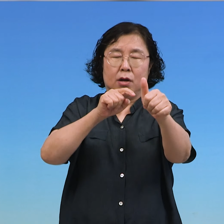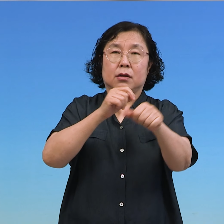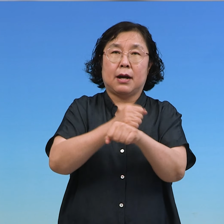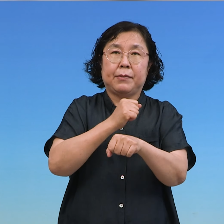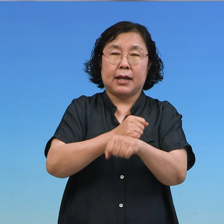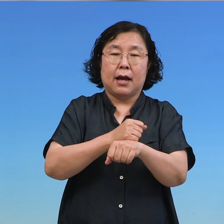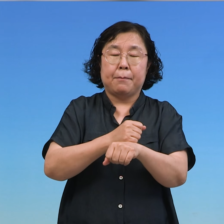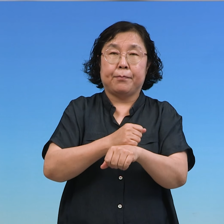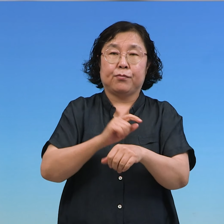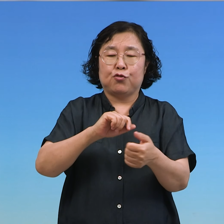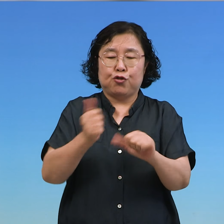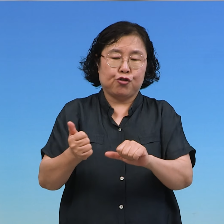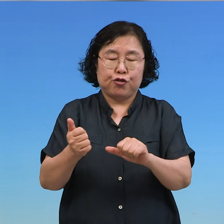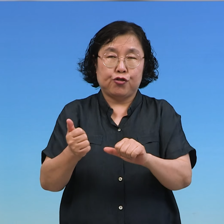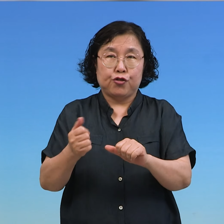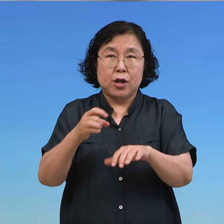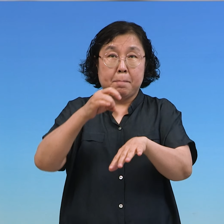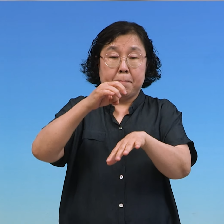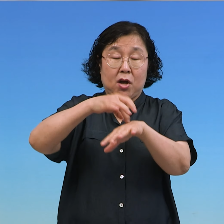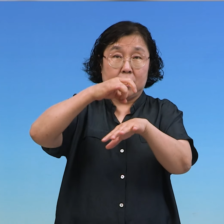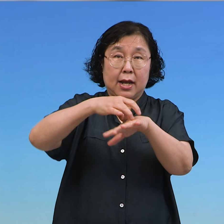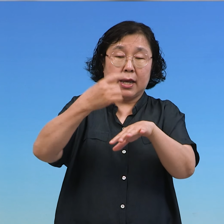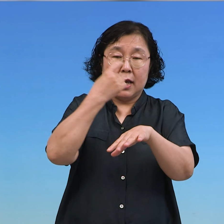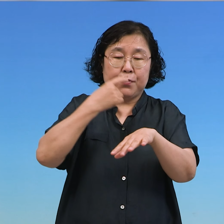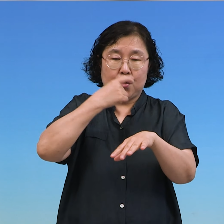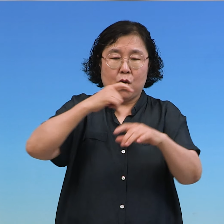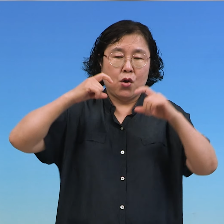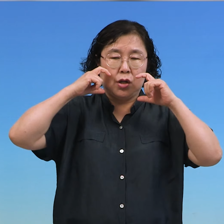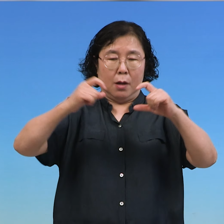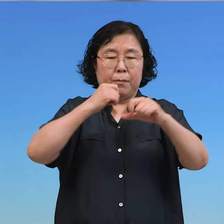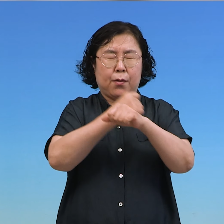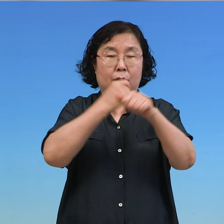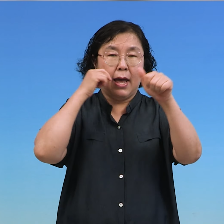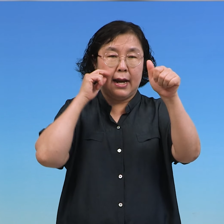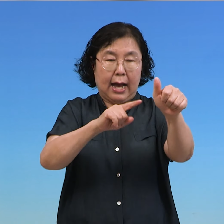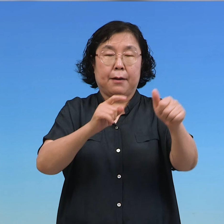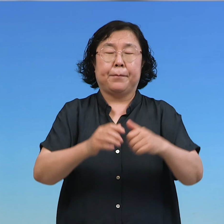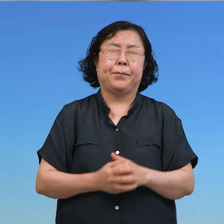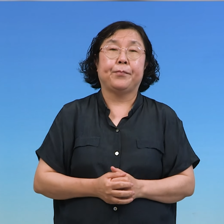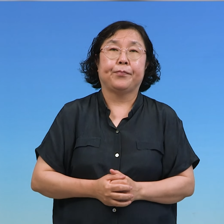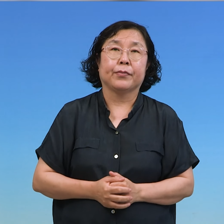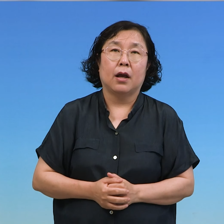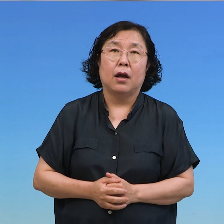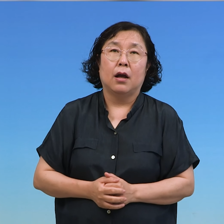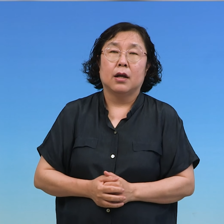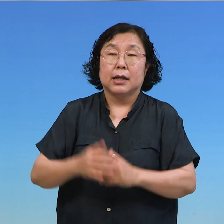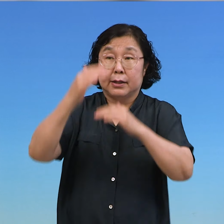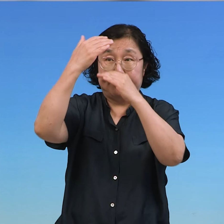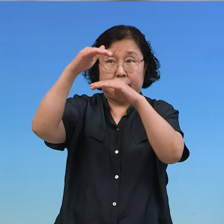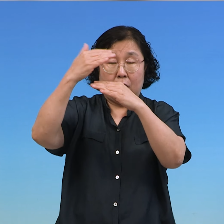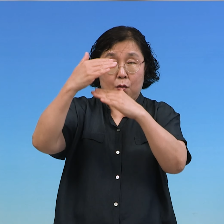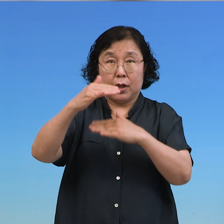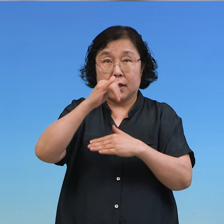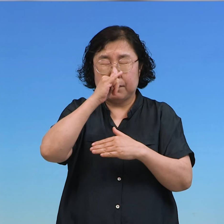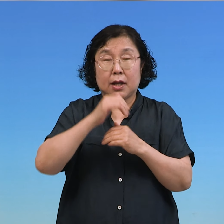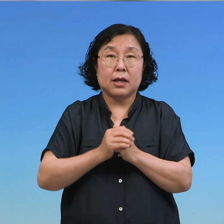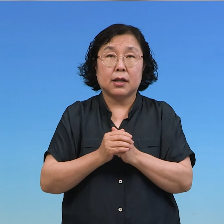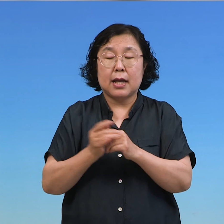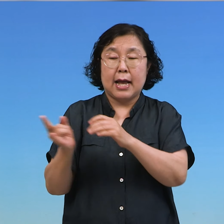하시거든요 이 마른 뼈들에게 너 입술로 선포해라 이런 내용을 다루고 있는 게 에스겔 37장인데요 저는